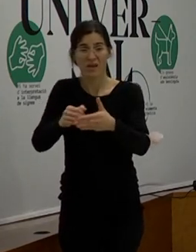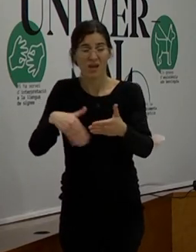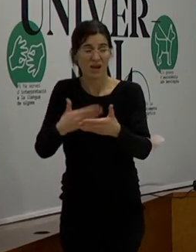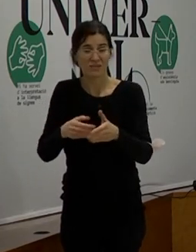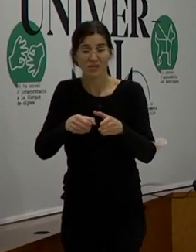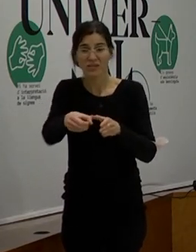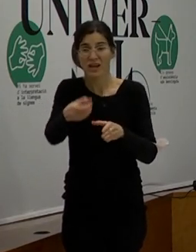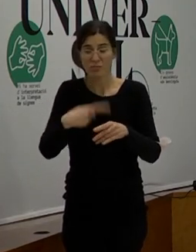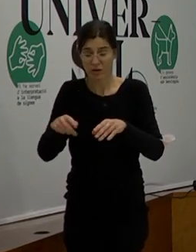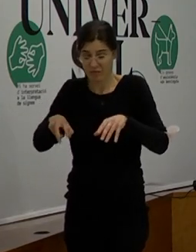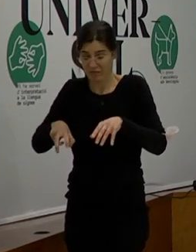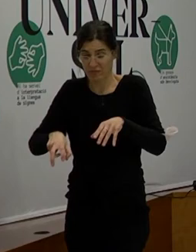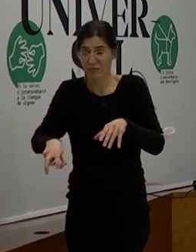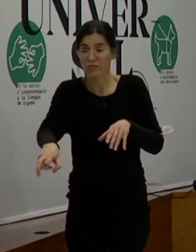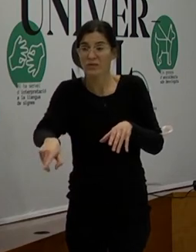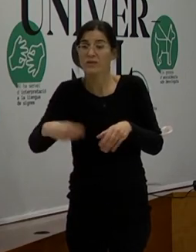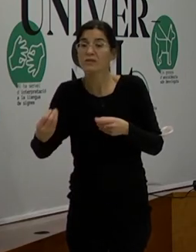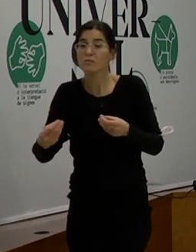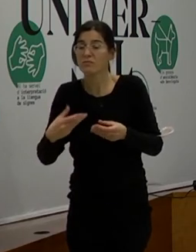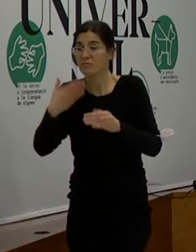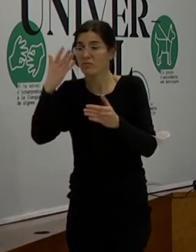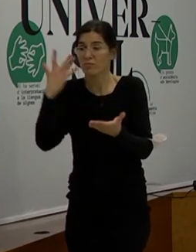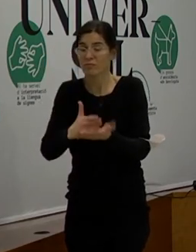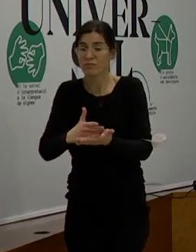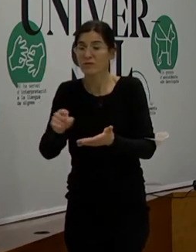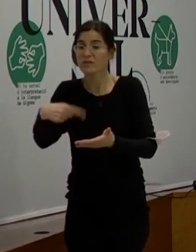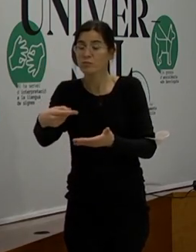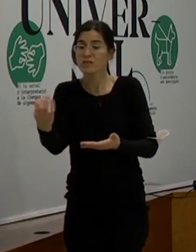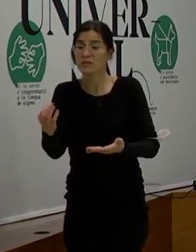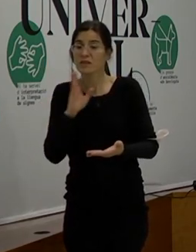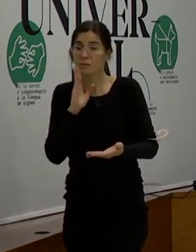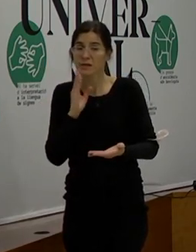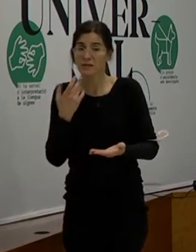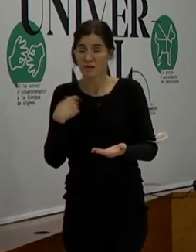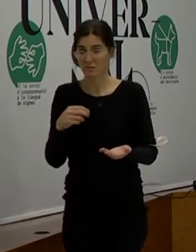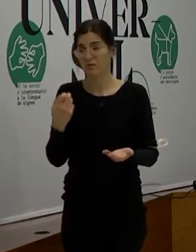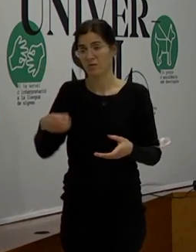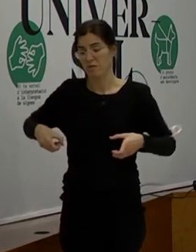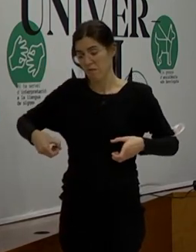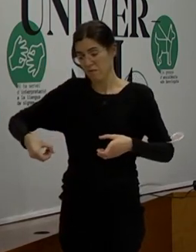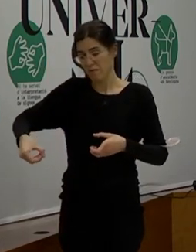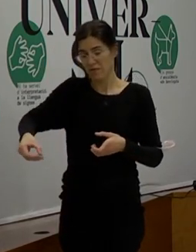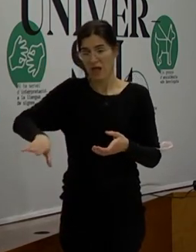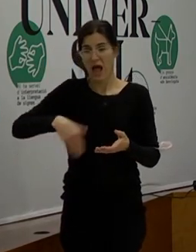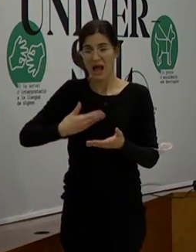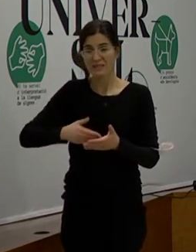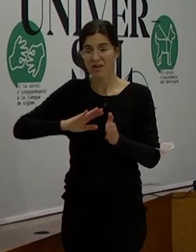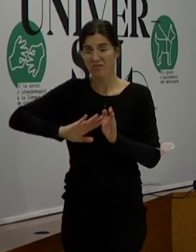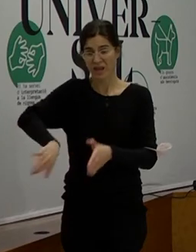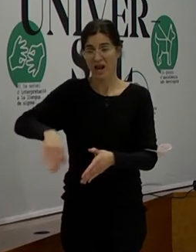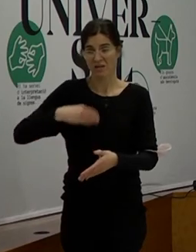la llaia va agafada i després què passa, no? O sigui, els baranes i els passamans han d'arribar fins al final de